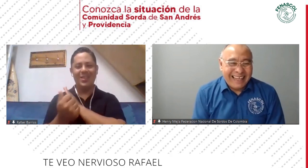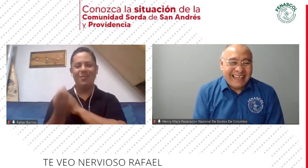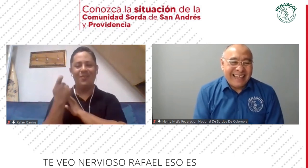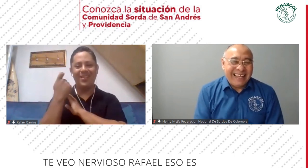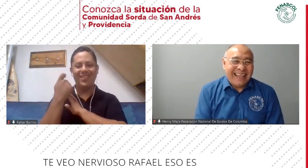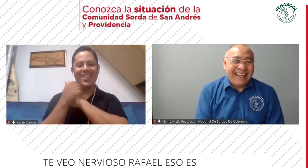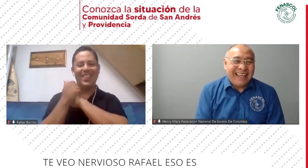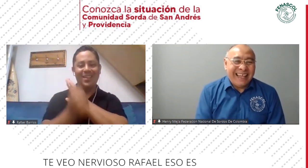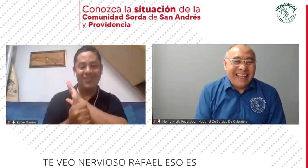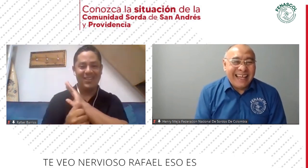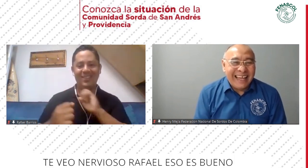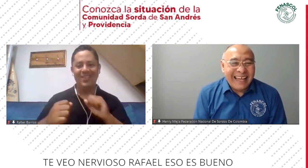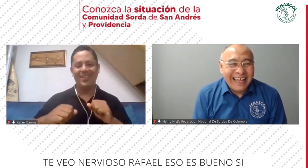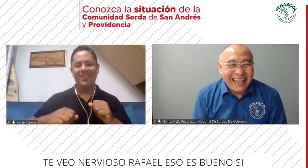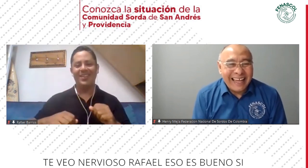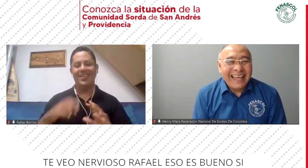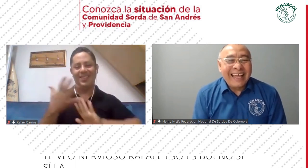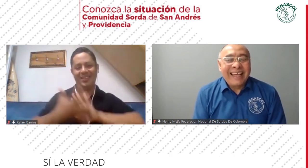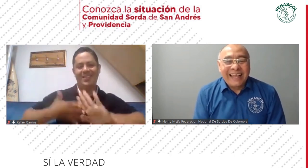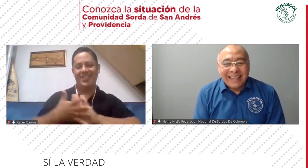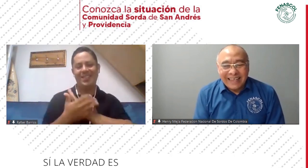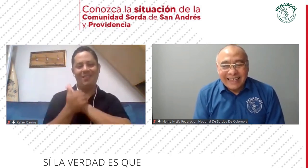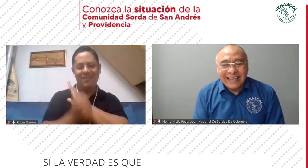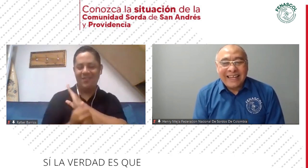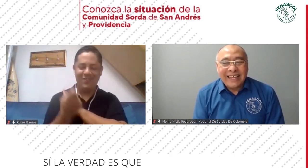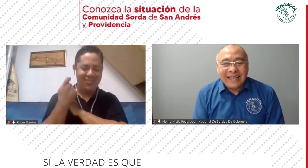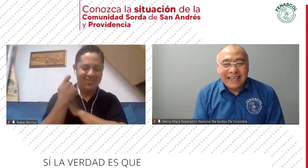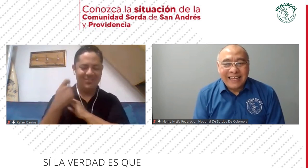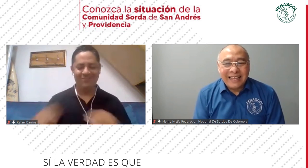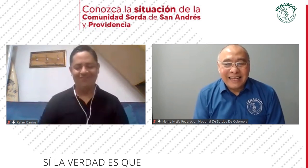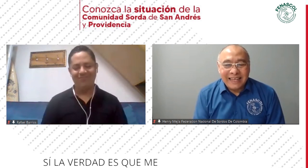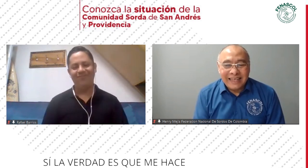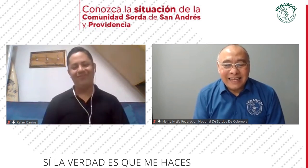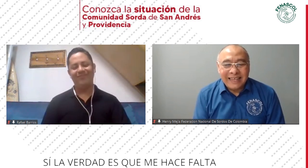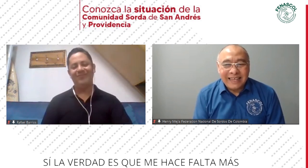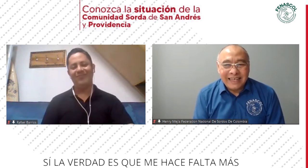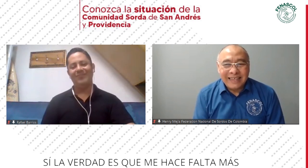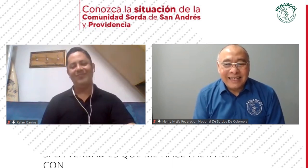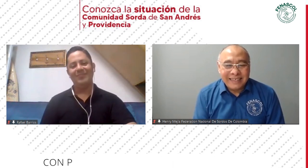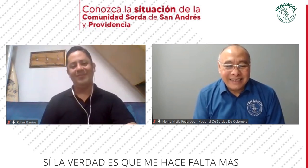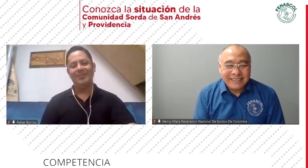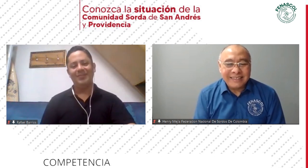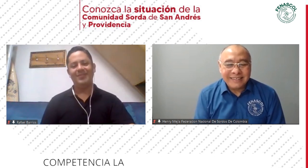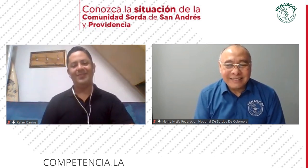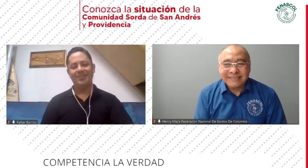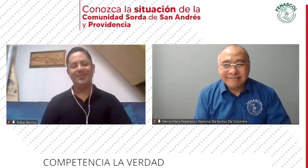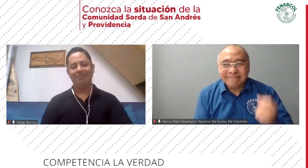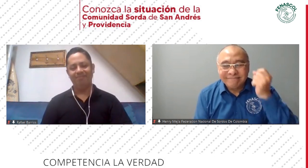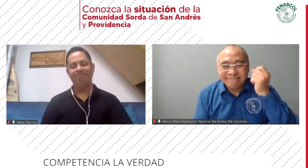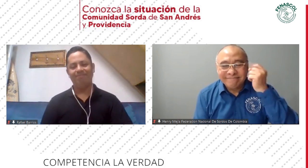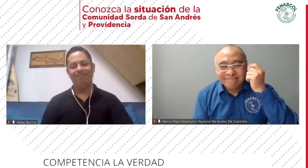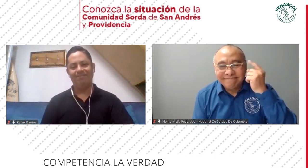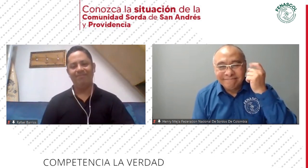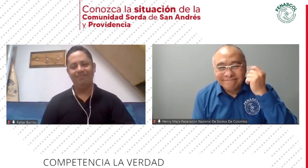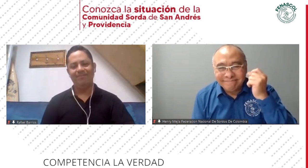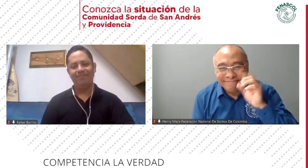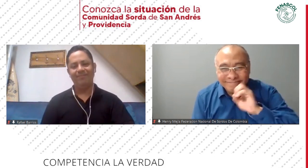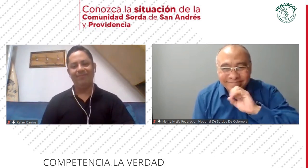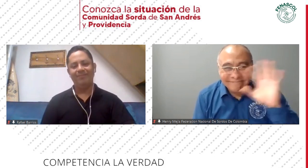es bueno sí sí la verdad es que me hace falta más competencia la verdad